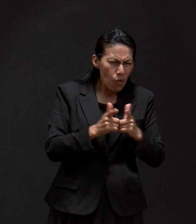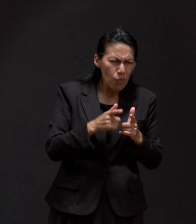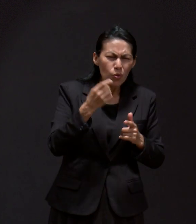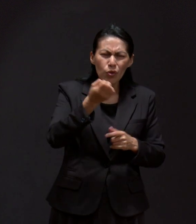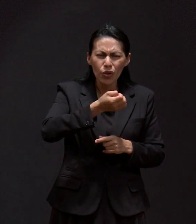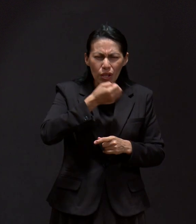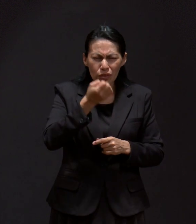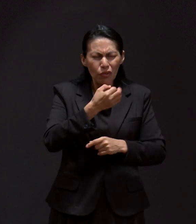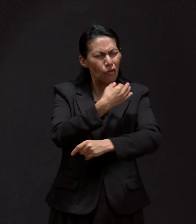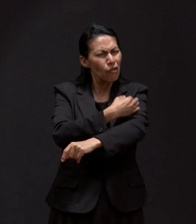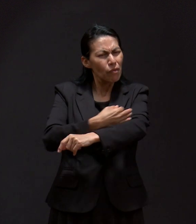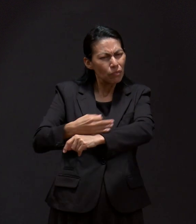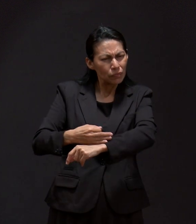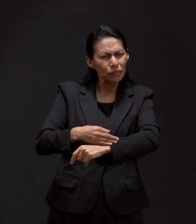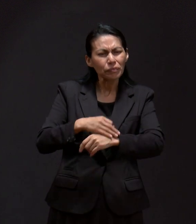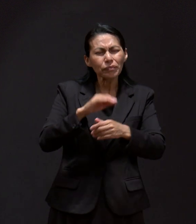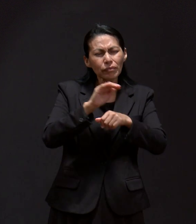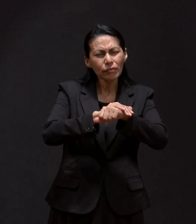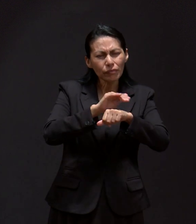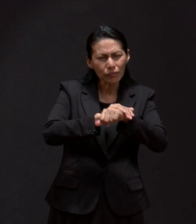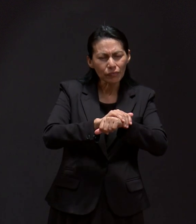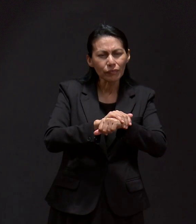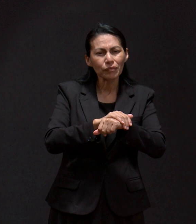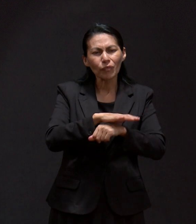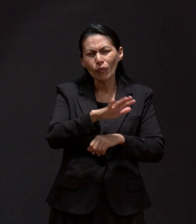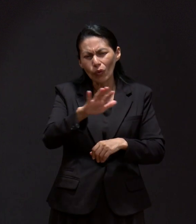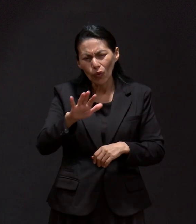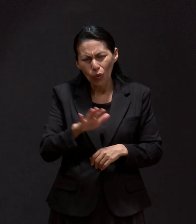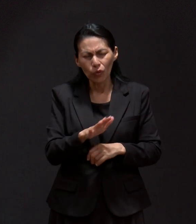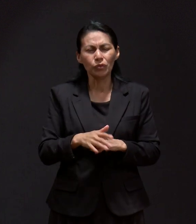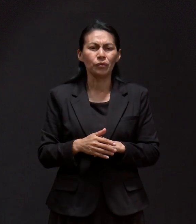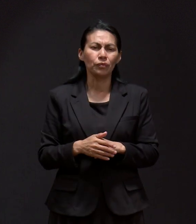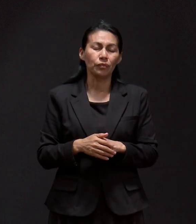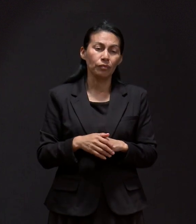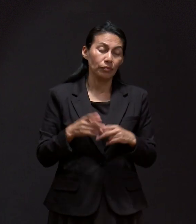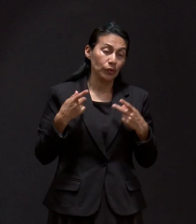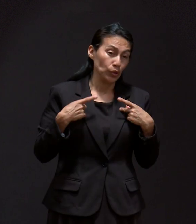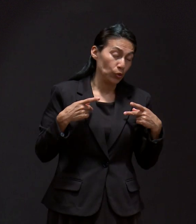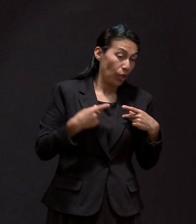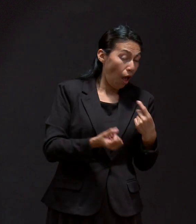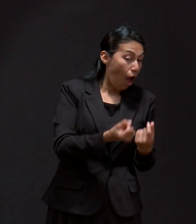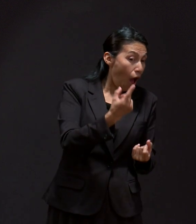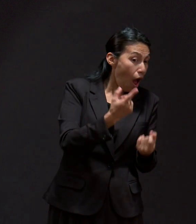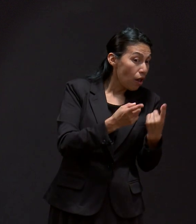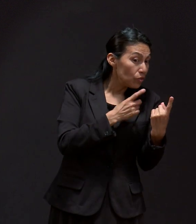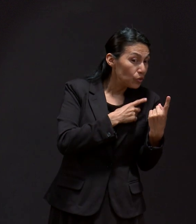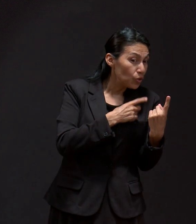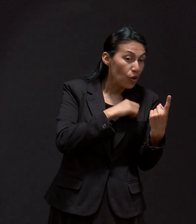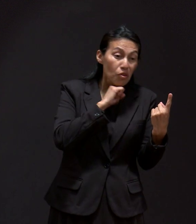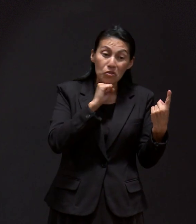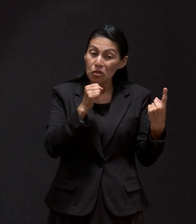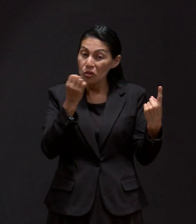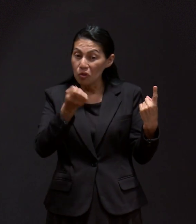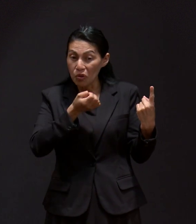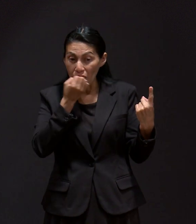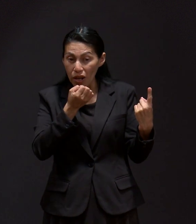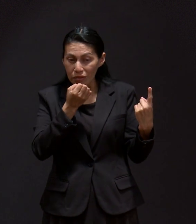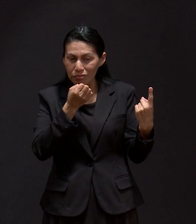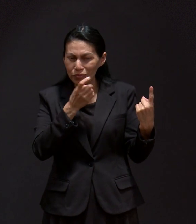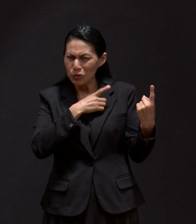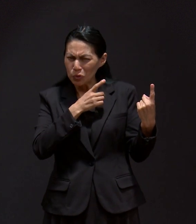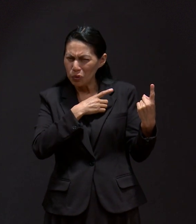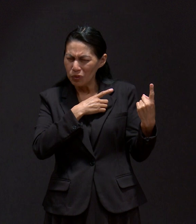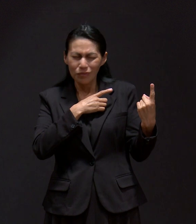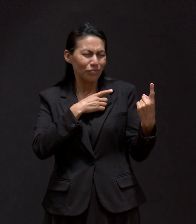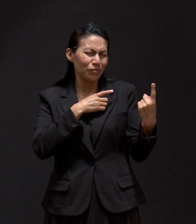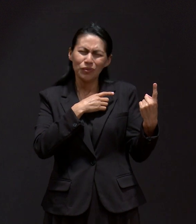oración familias amigos que nadie quede solo en este mundo no hay